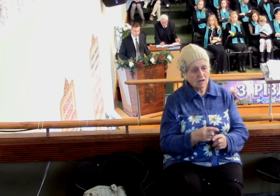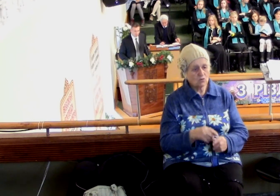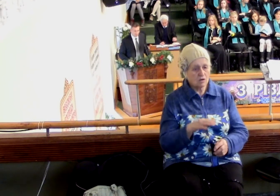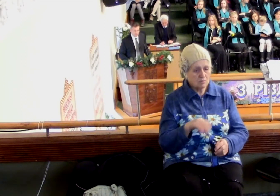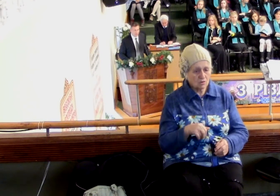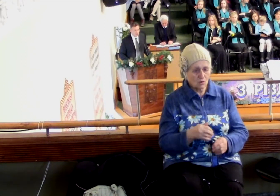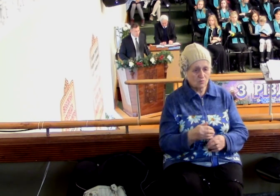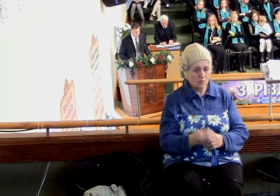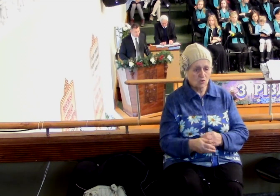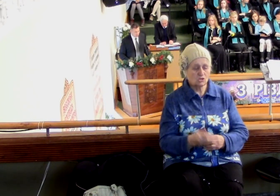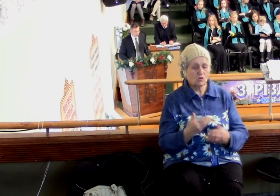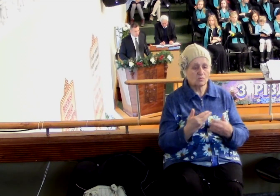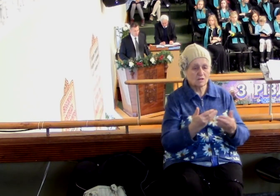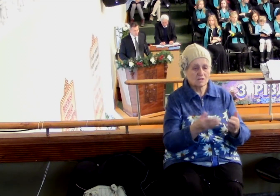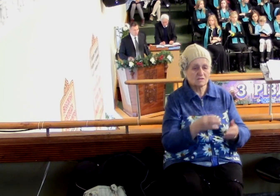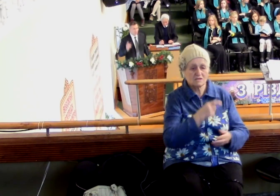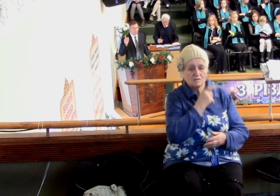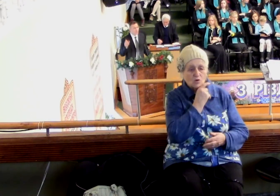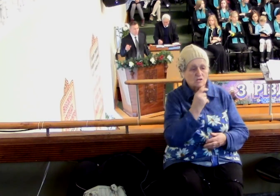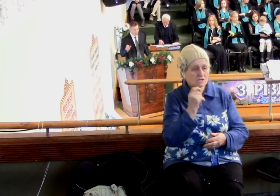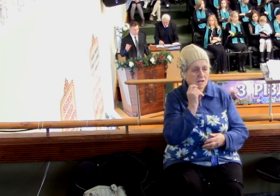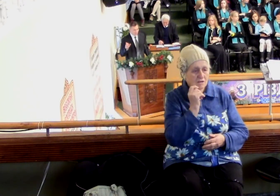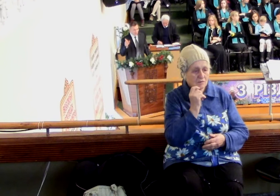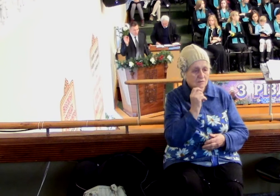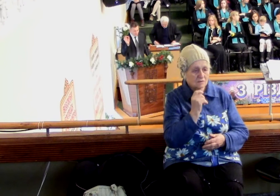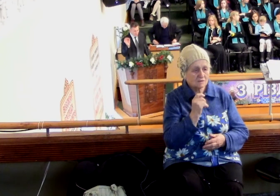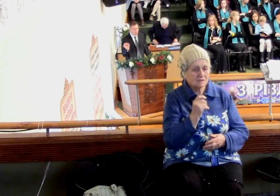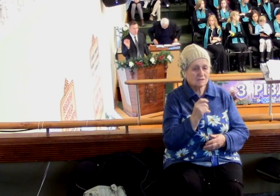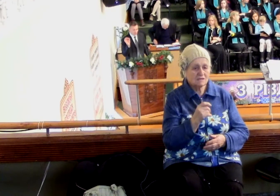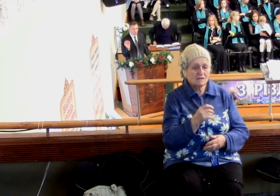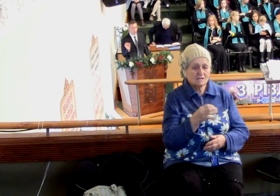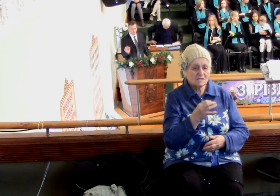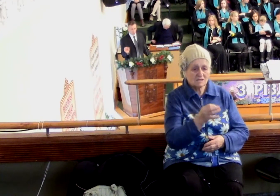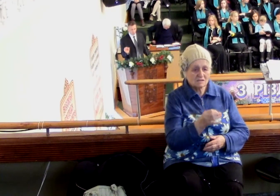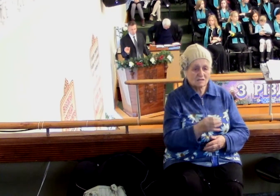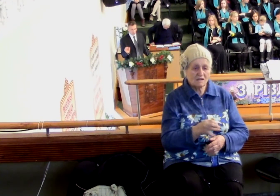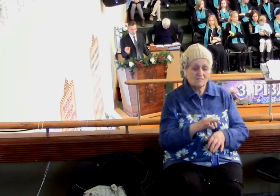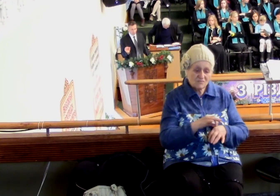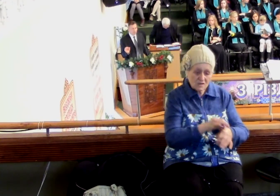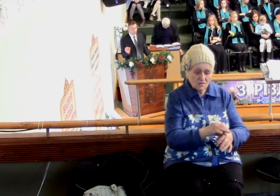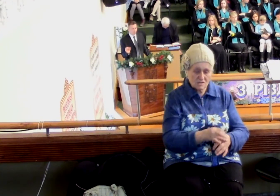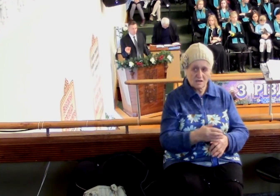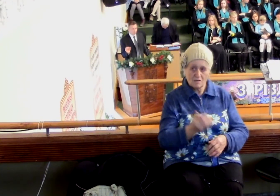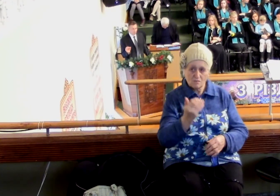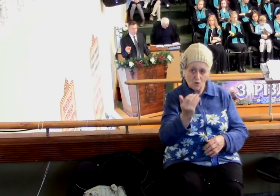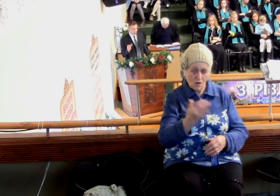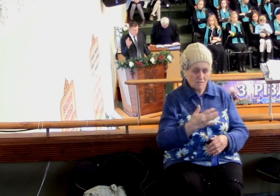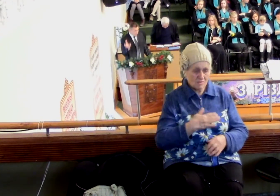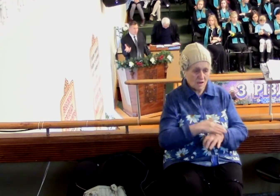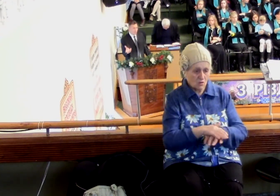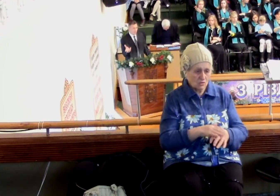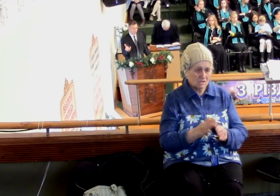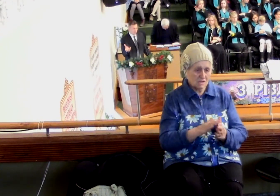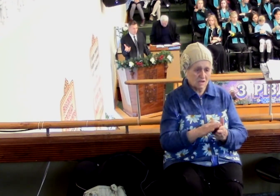Моисею с вестью: «Выведи из Египта народ мой». Для чего?